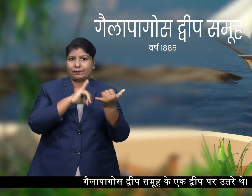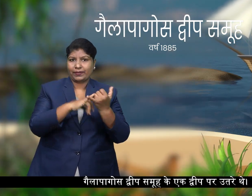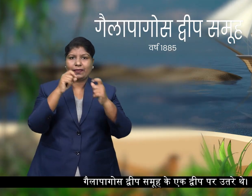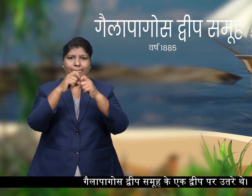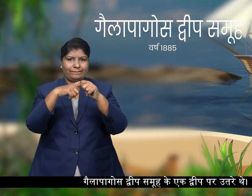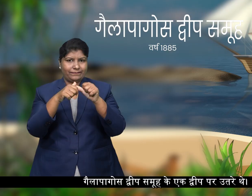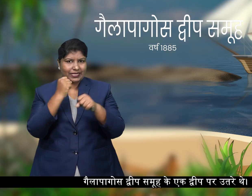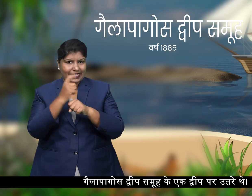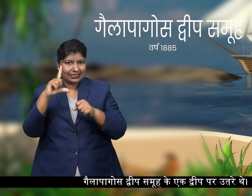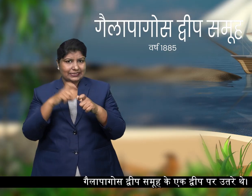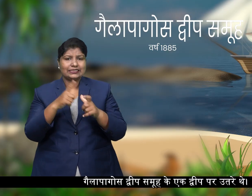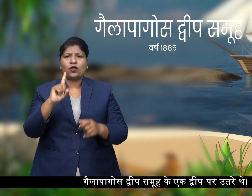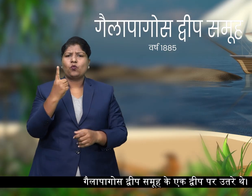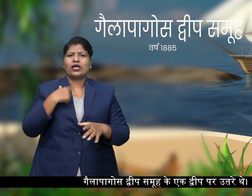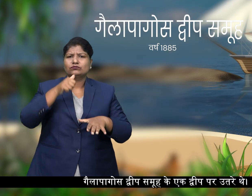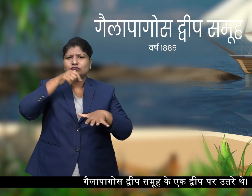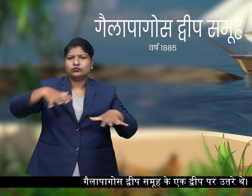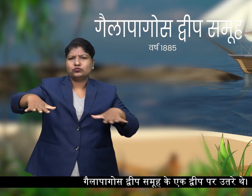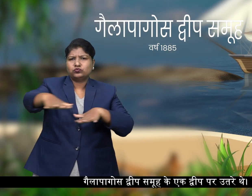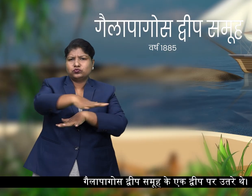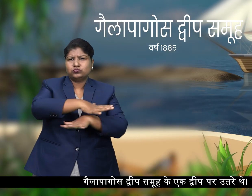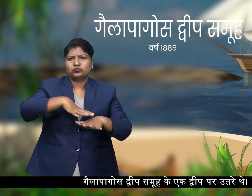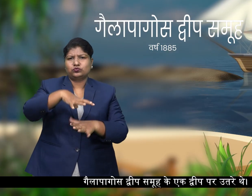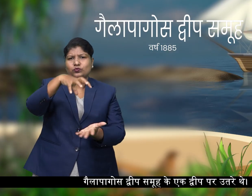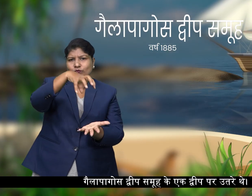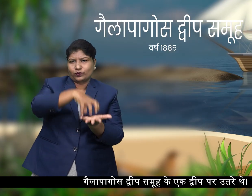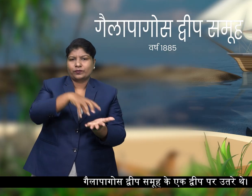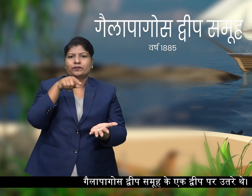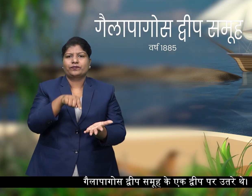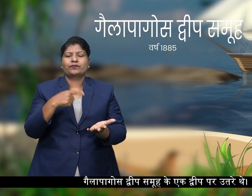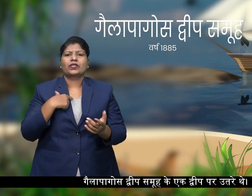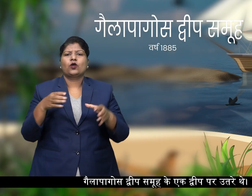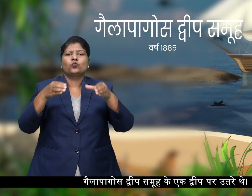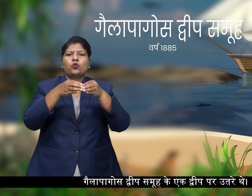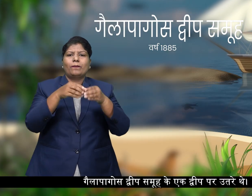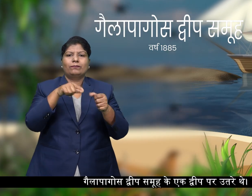गोलापगोस द्वीप समूह के एक द्वीप पर उतरे थे।